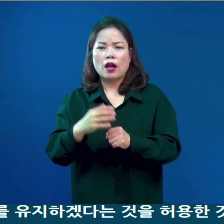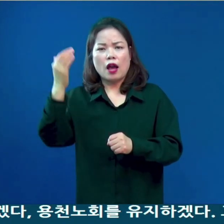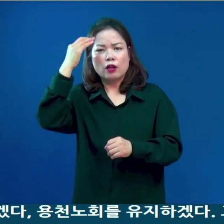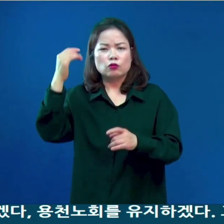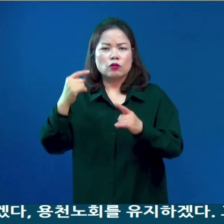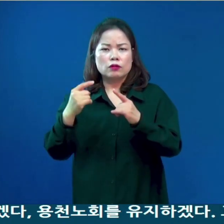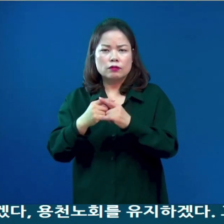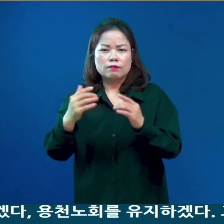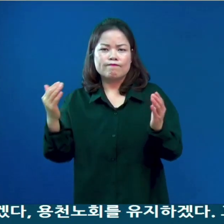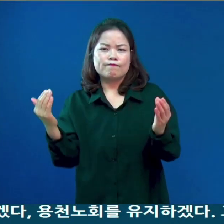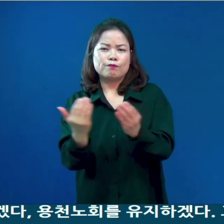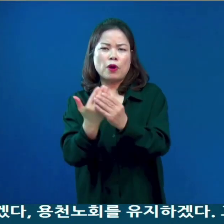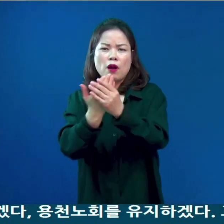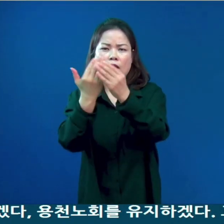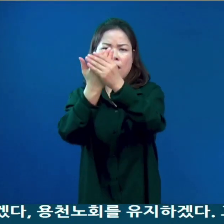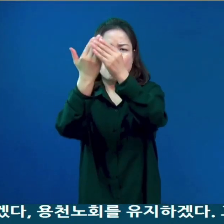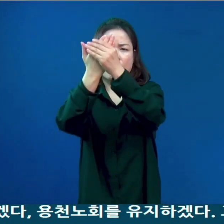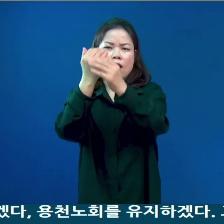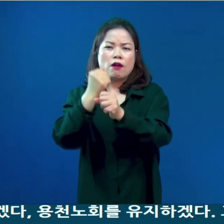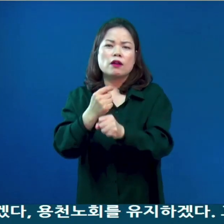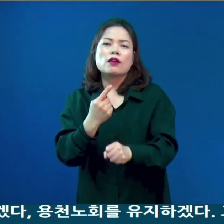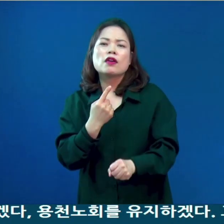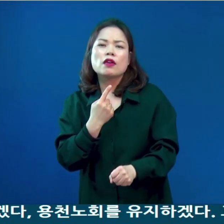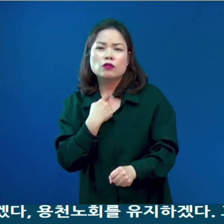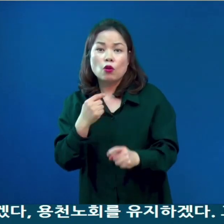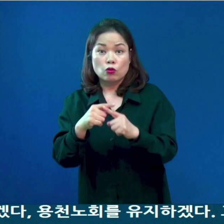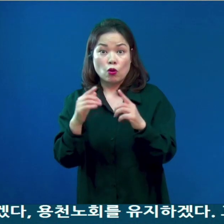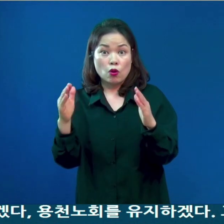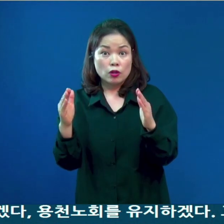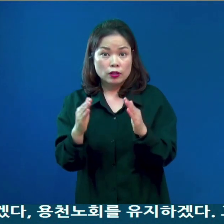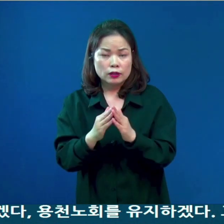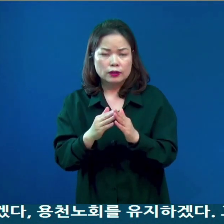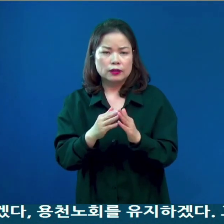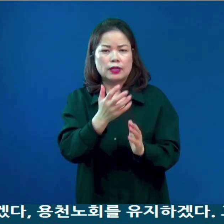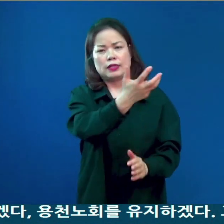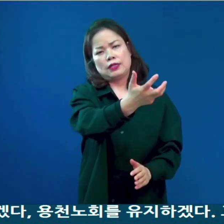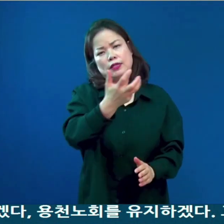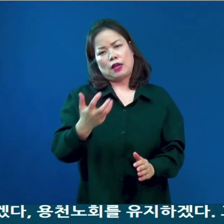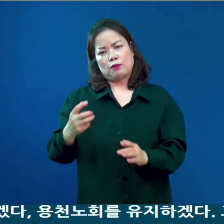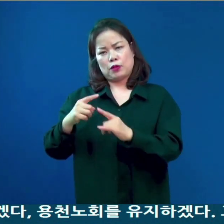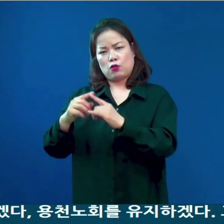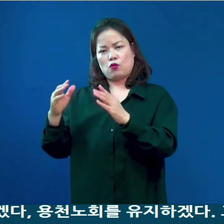흔들었던 그 부흥을 주도했던 교회들이 바로 이 실향민 교회들입니다.